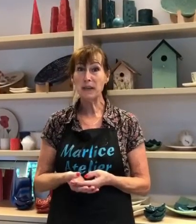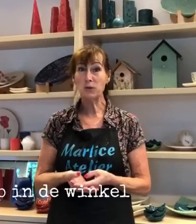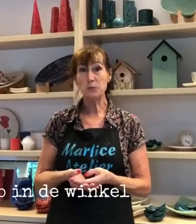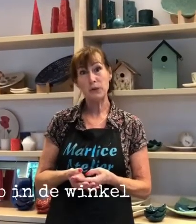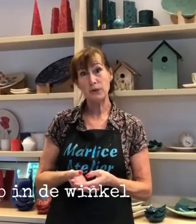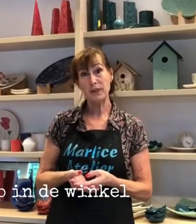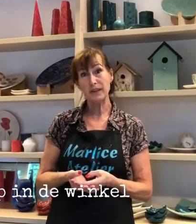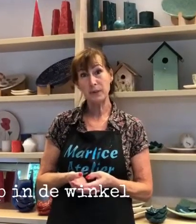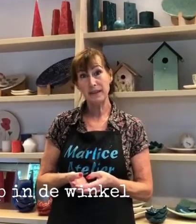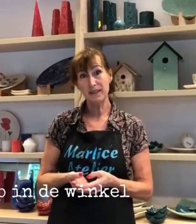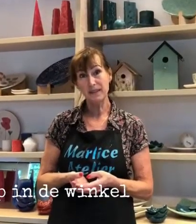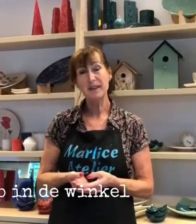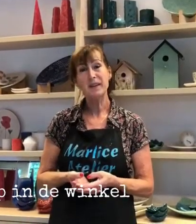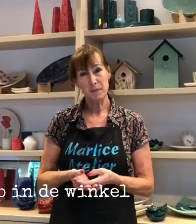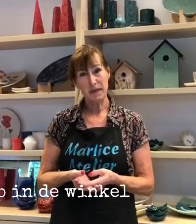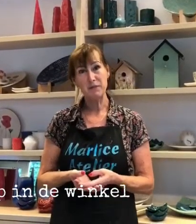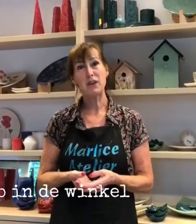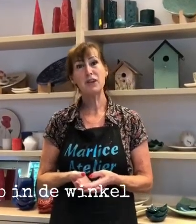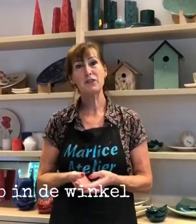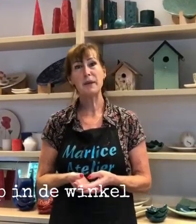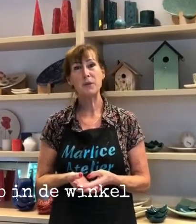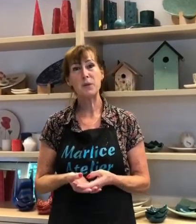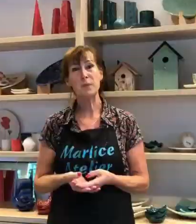onze producten in de winkel? Dan ben je van harte welkom.